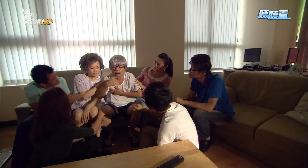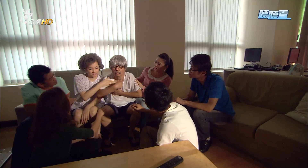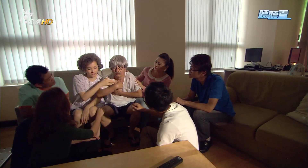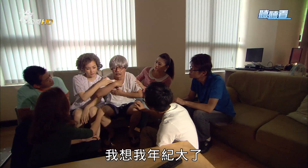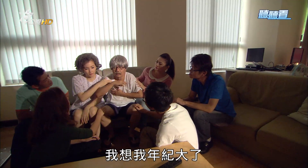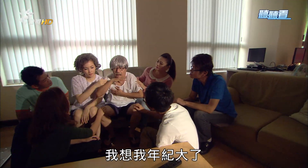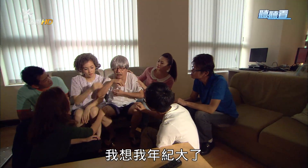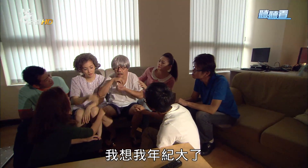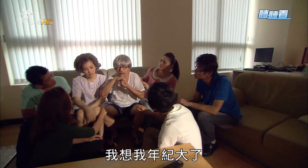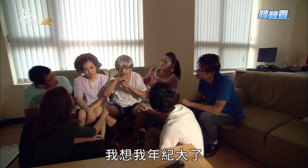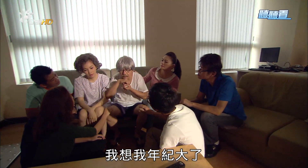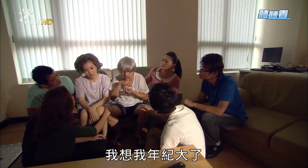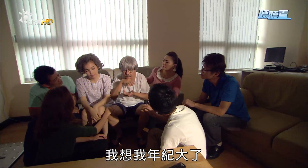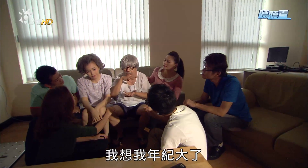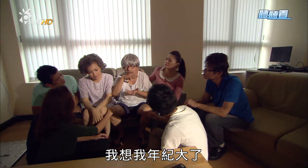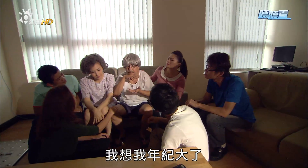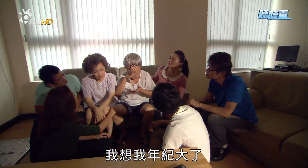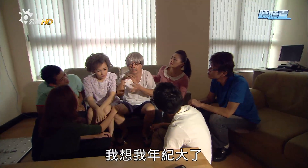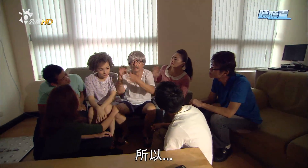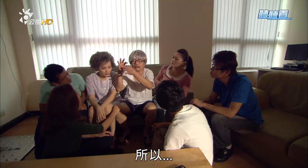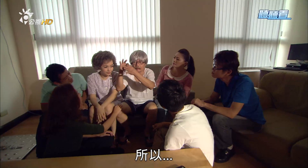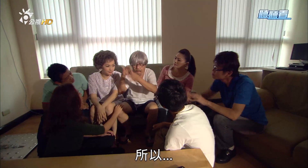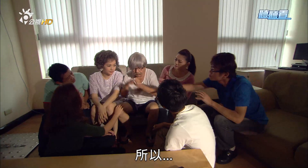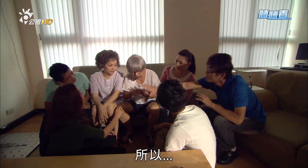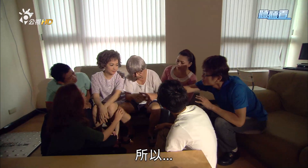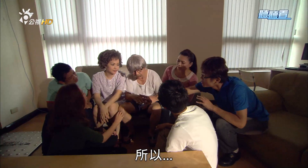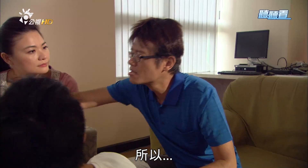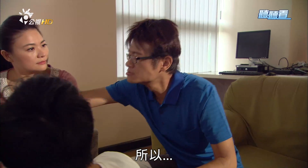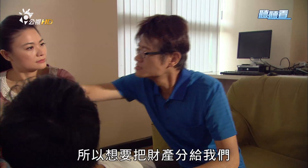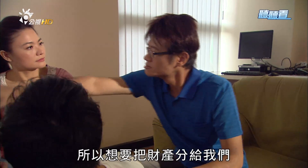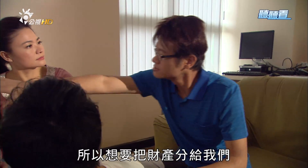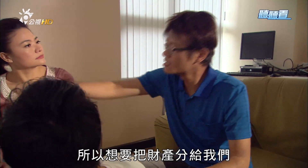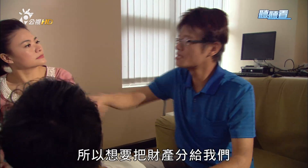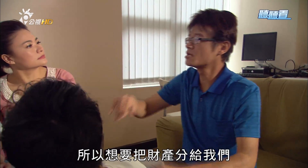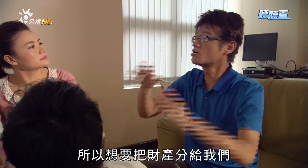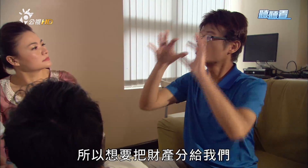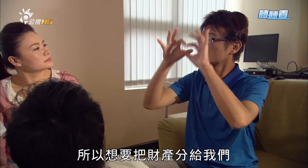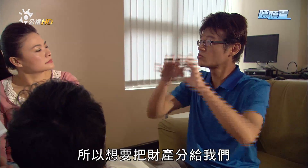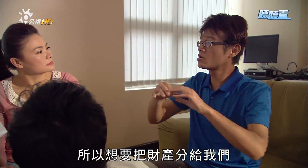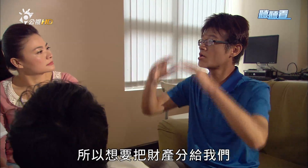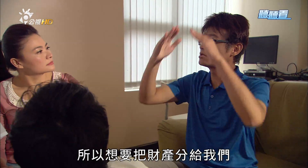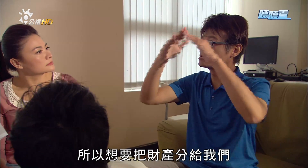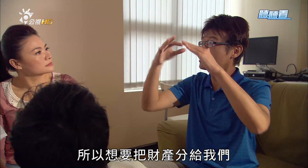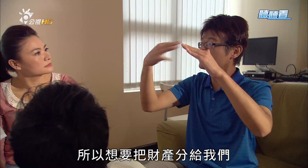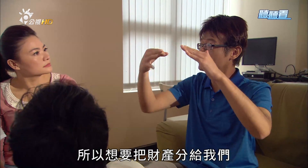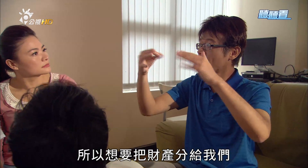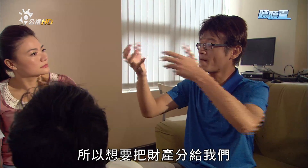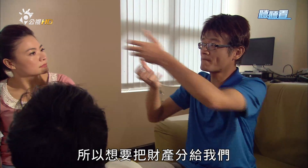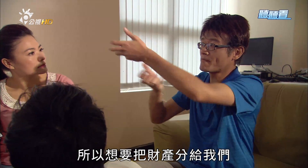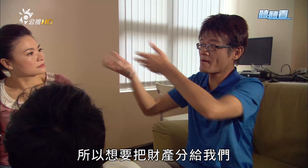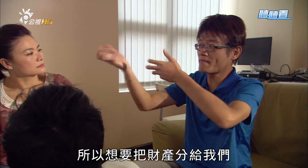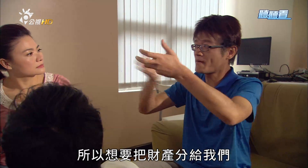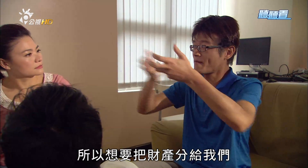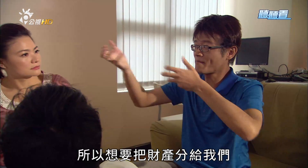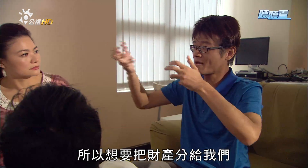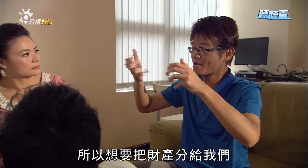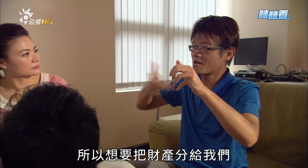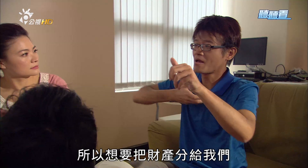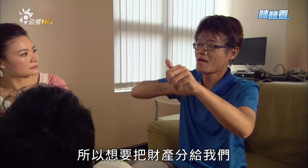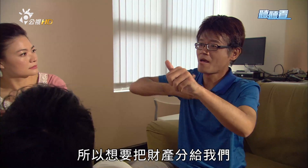我想我年纪大了，所以 想要把财产分给我们，